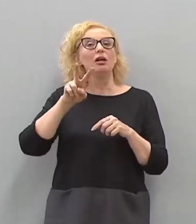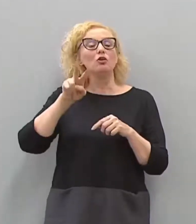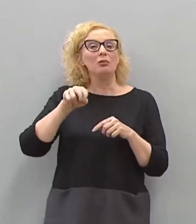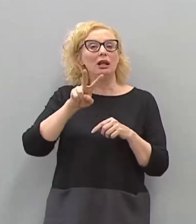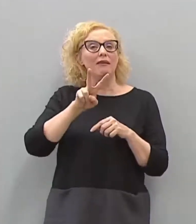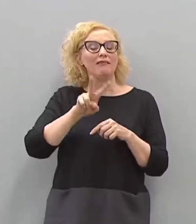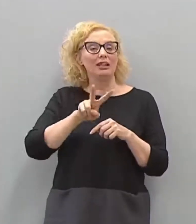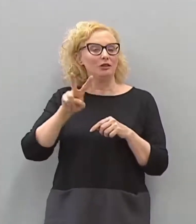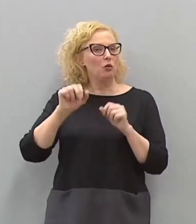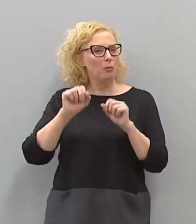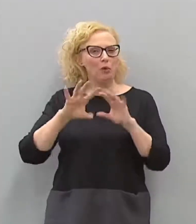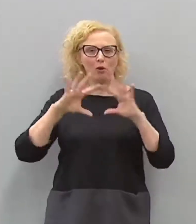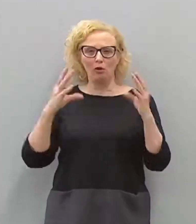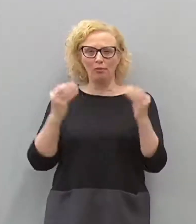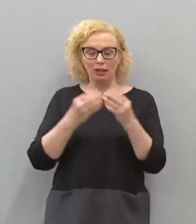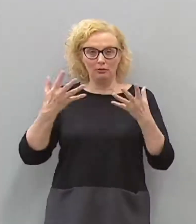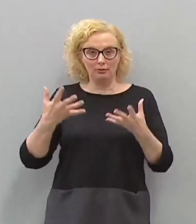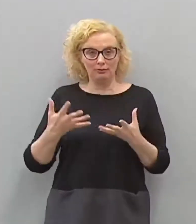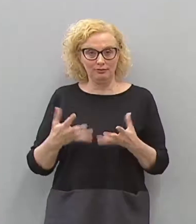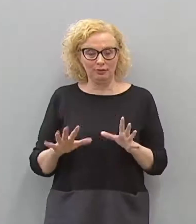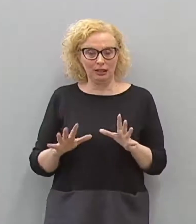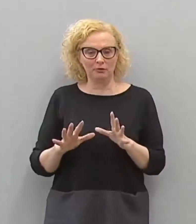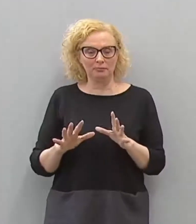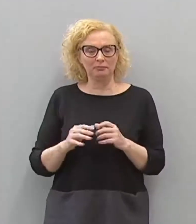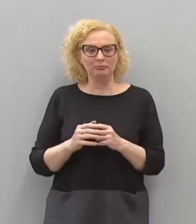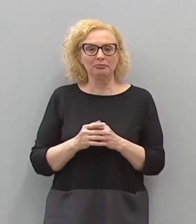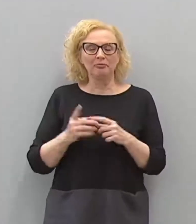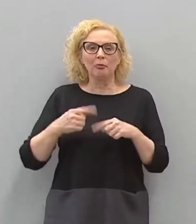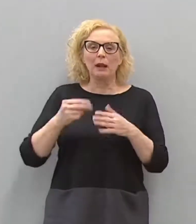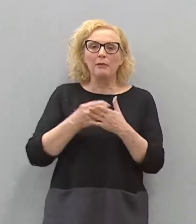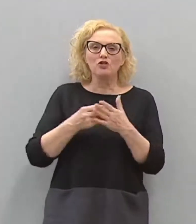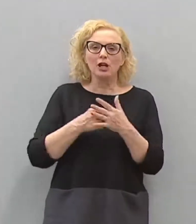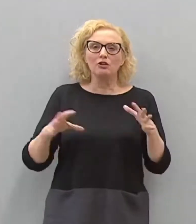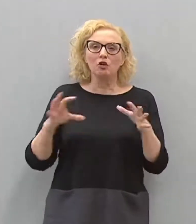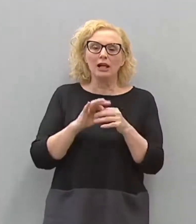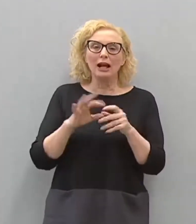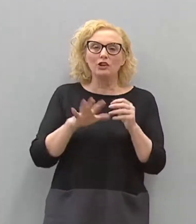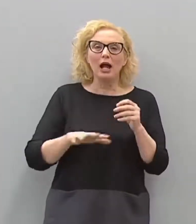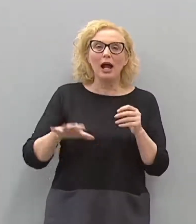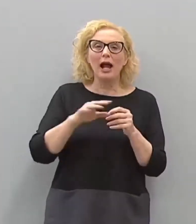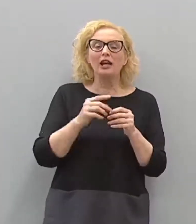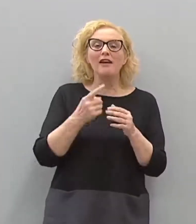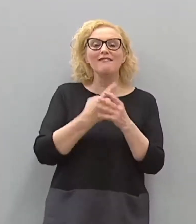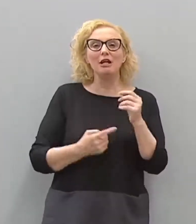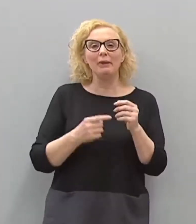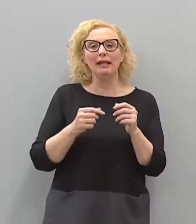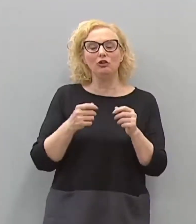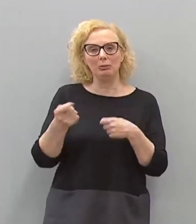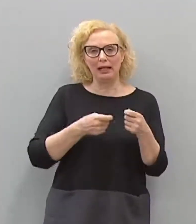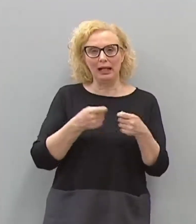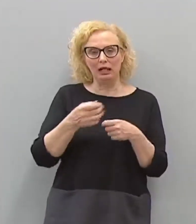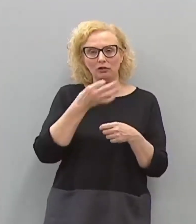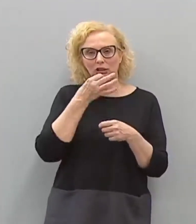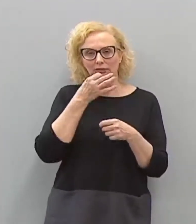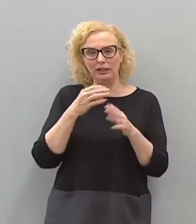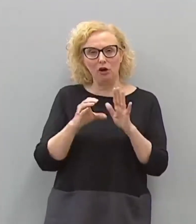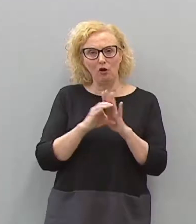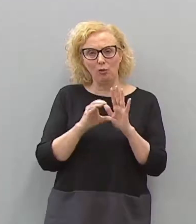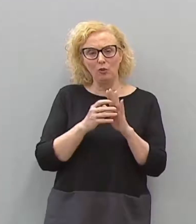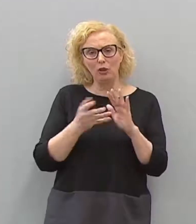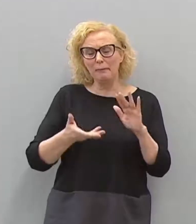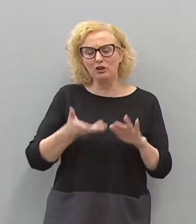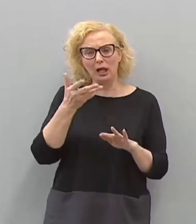questo progetto ribadisco è il progetto che riguarda le aree a fallimento di mercato quindi la maggior parte dei comuni trentini quelli chiaramente